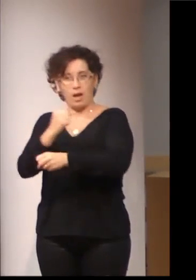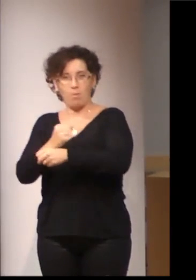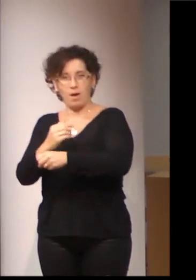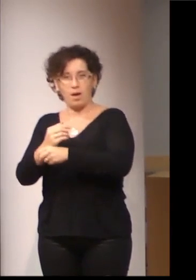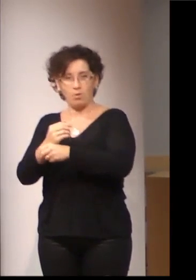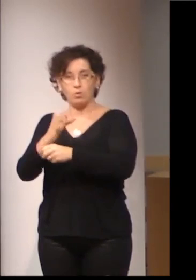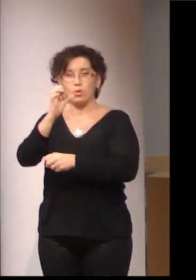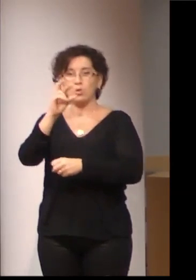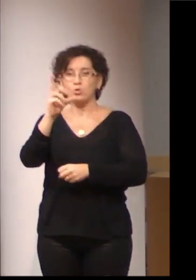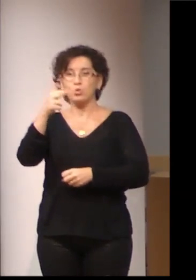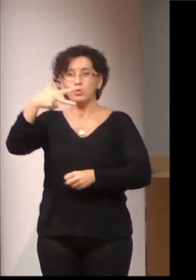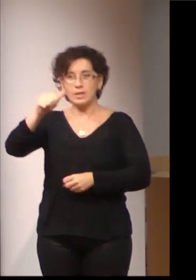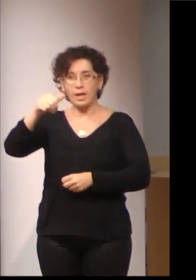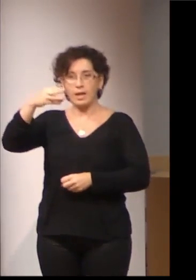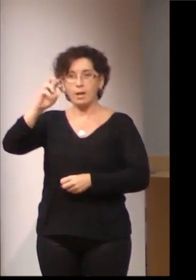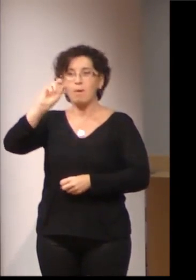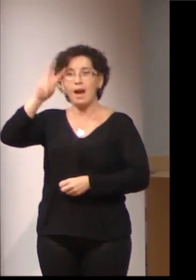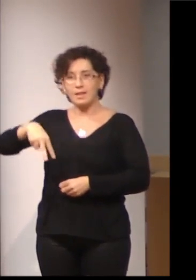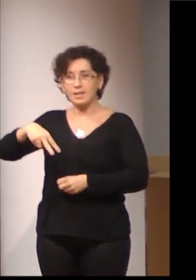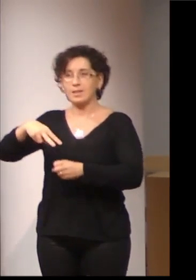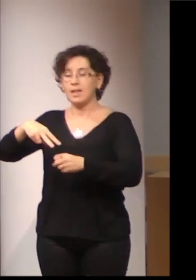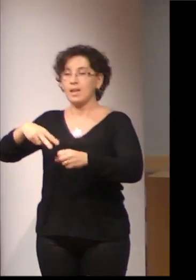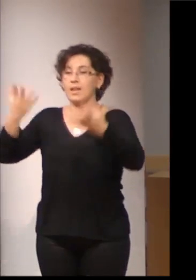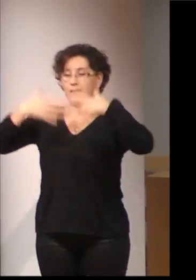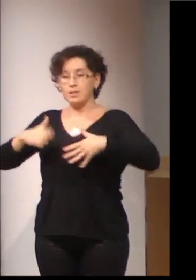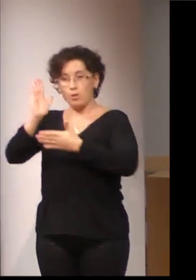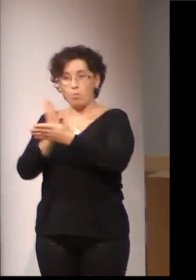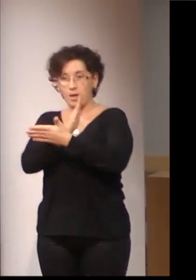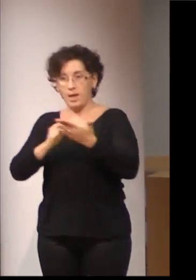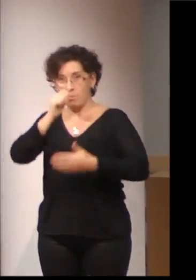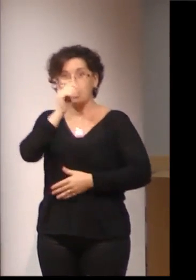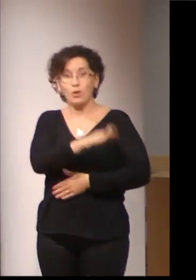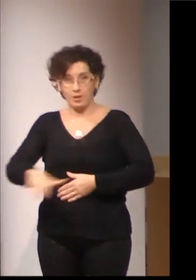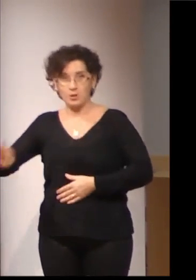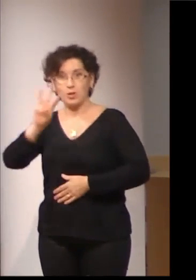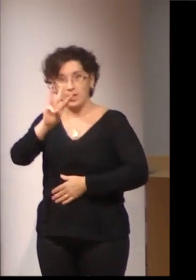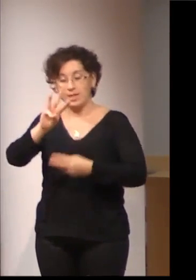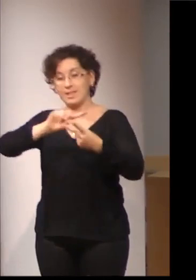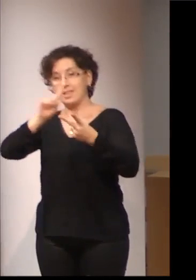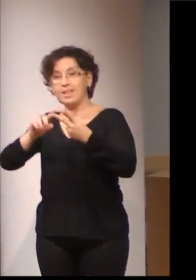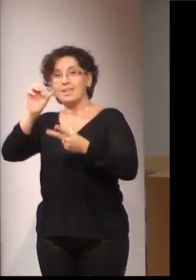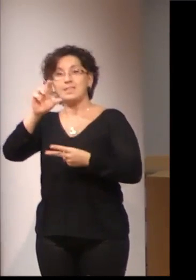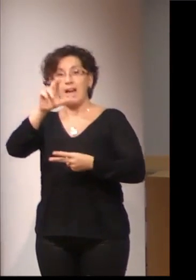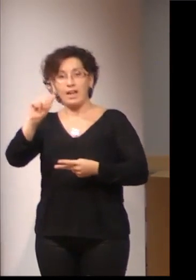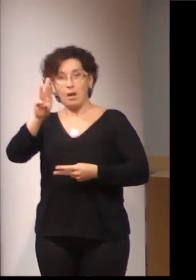Susana Martín sobre adquisición de parámetros en niños de tres años y el de Sara Pérez sobre